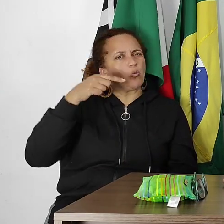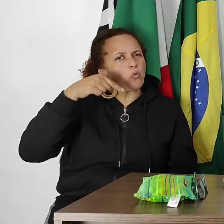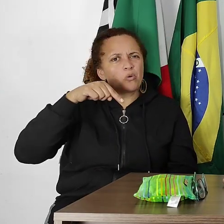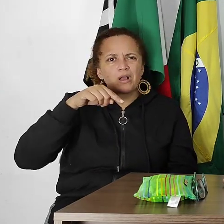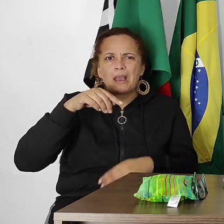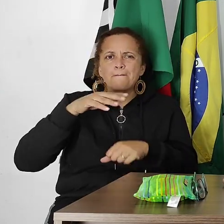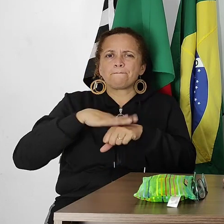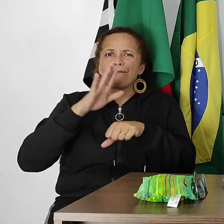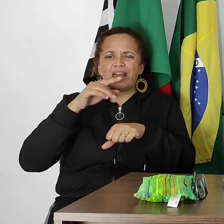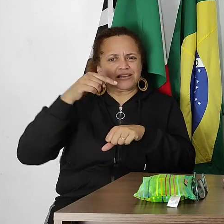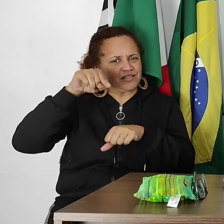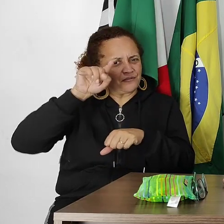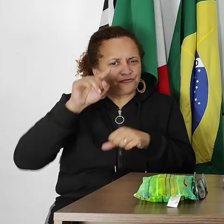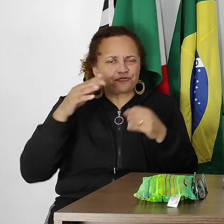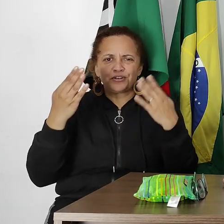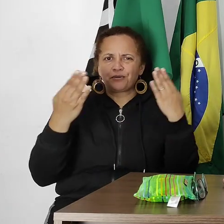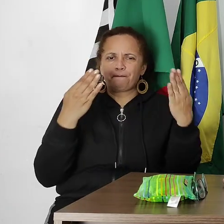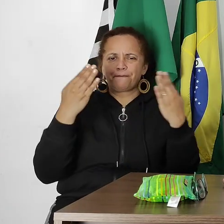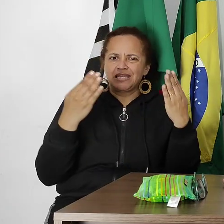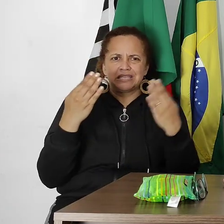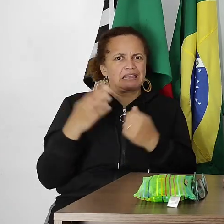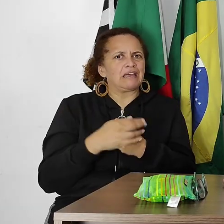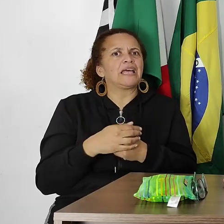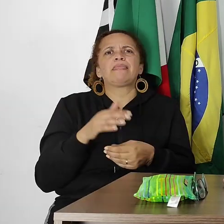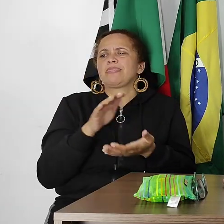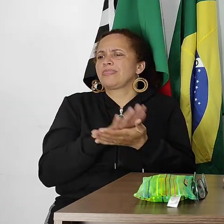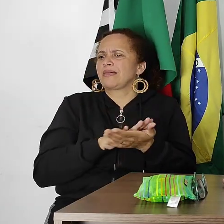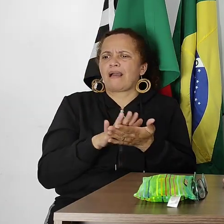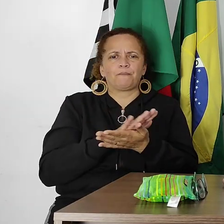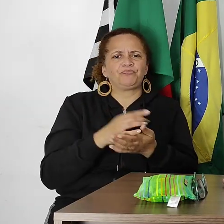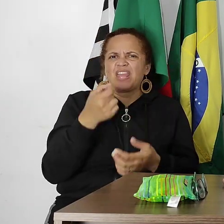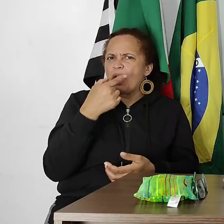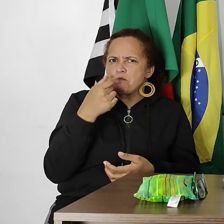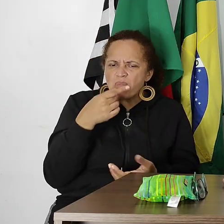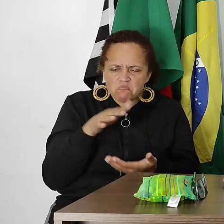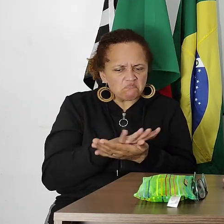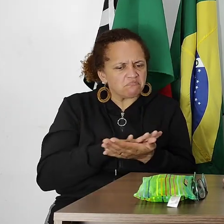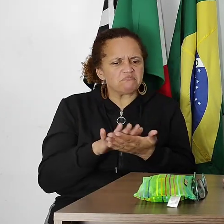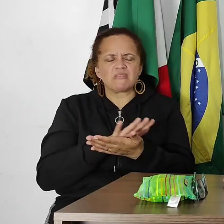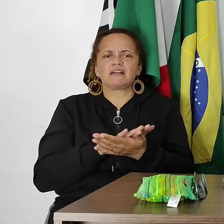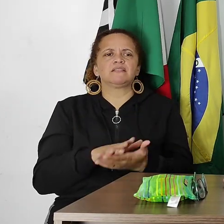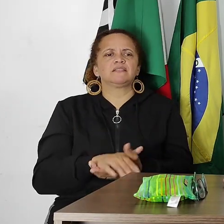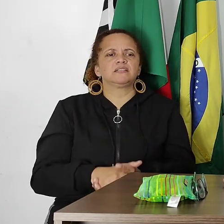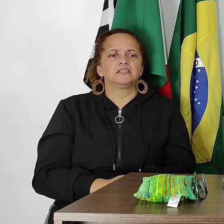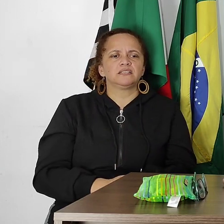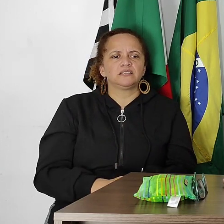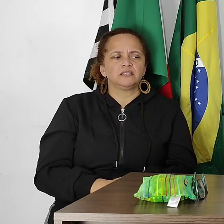psiquiatra, nunca mais eu fui, né? E tá bom.